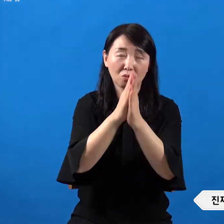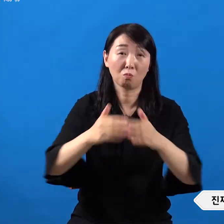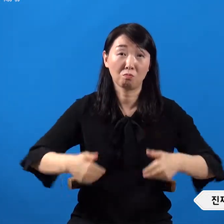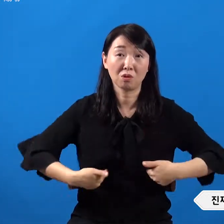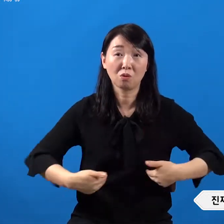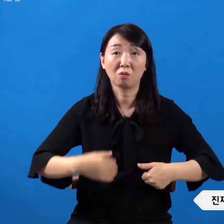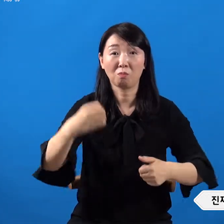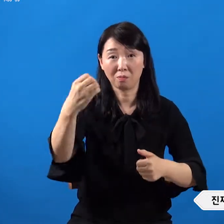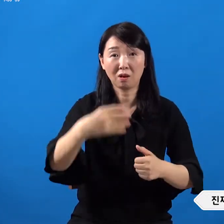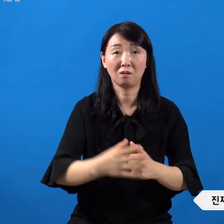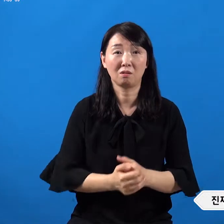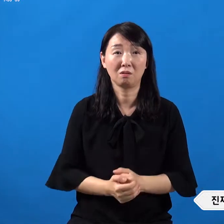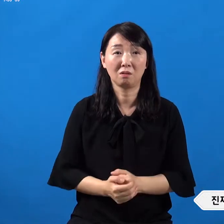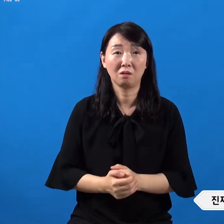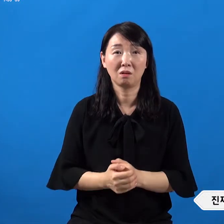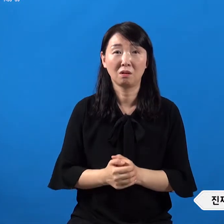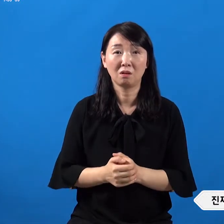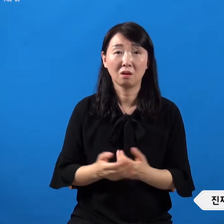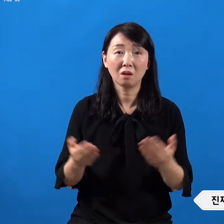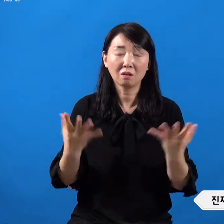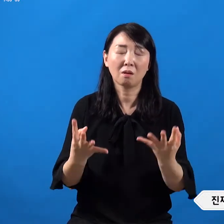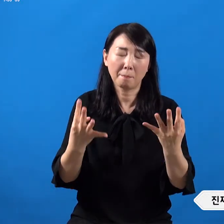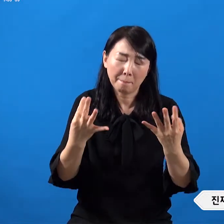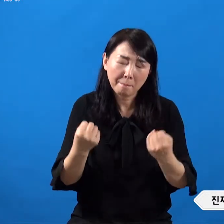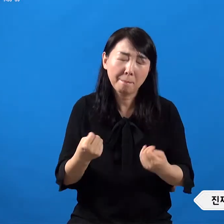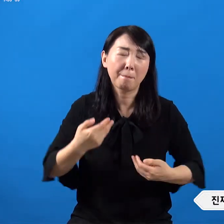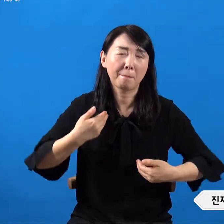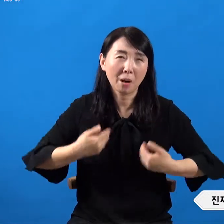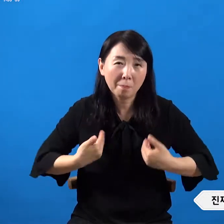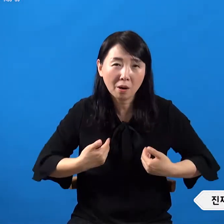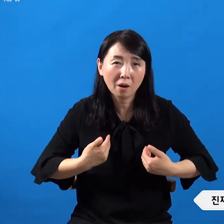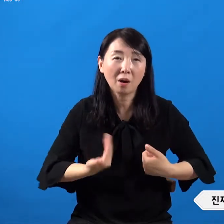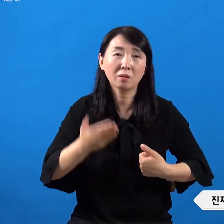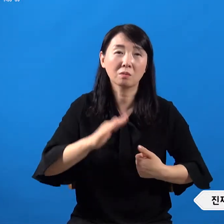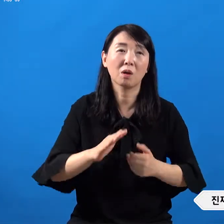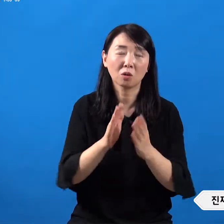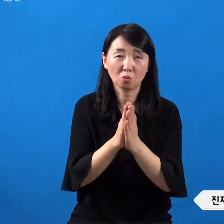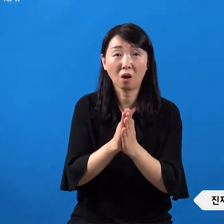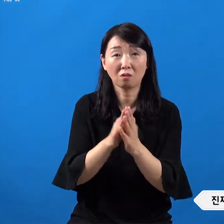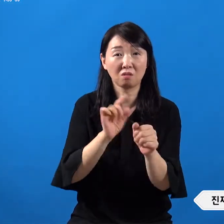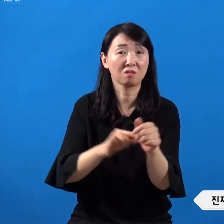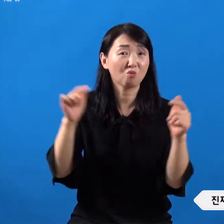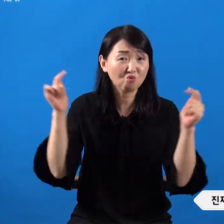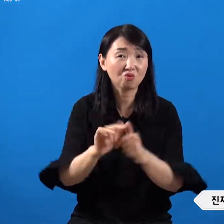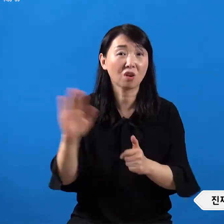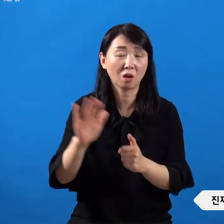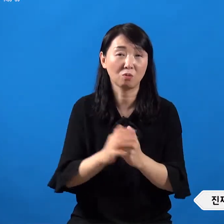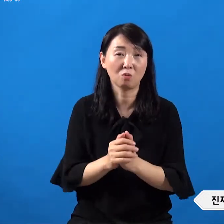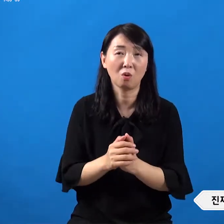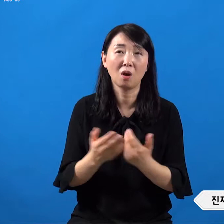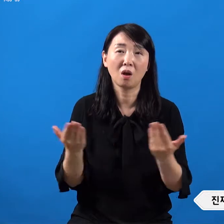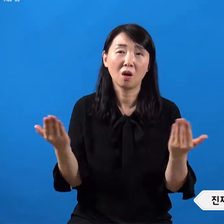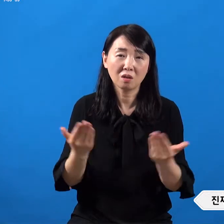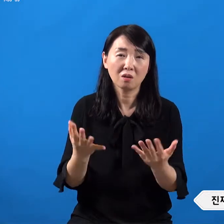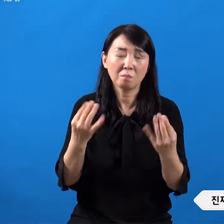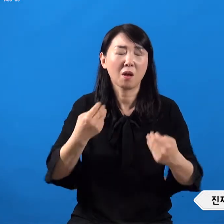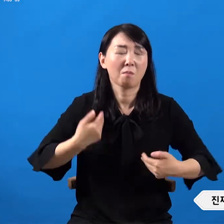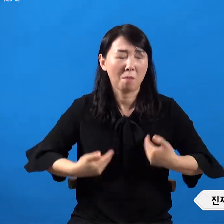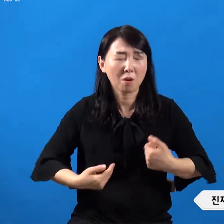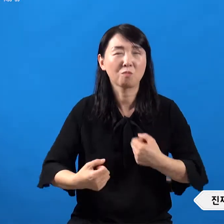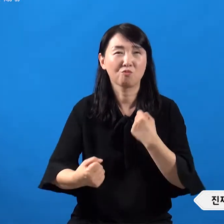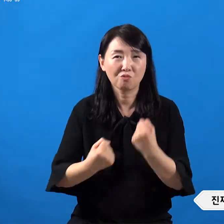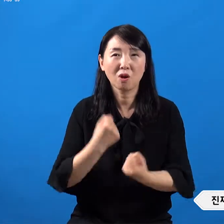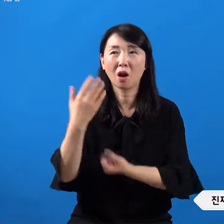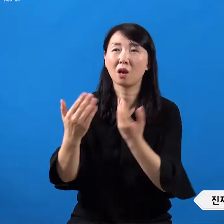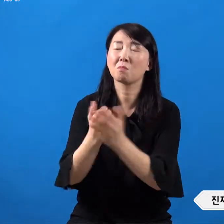기도해야겠다. 일이 더 많아지고 바빠지면 기도하는 시간이 주는 것이 아니라 일이 많아지고